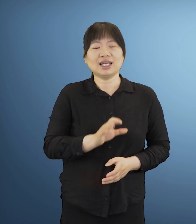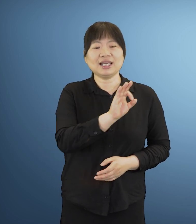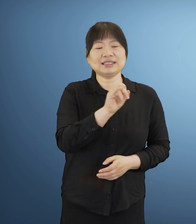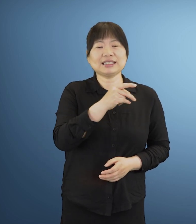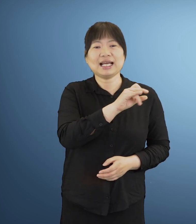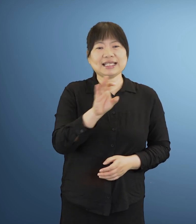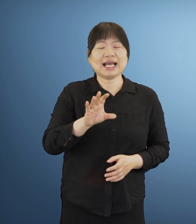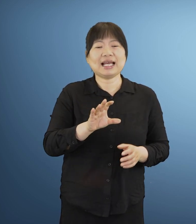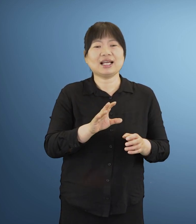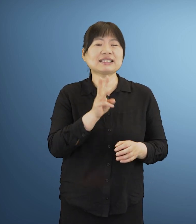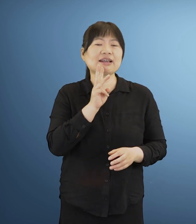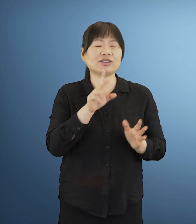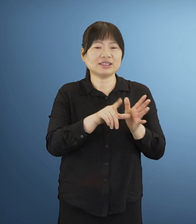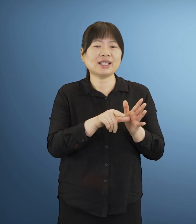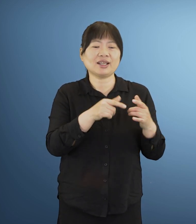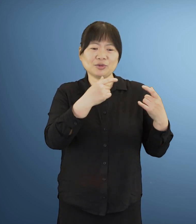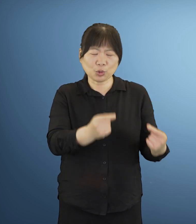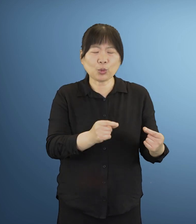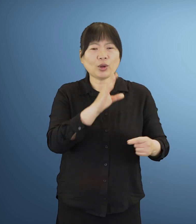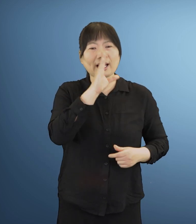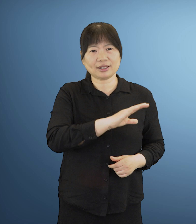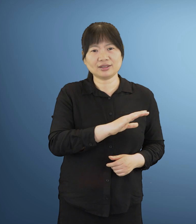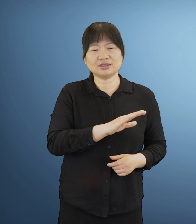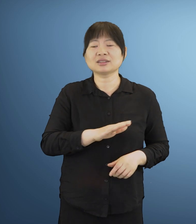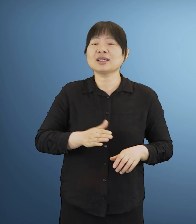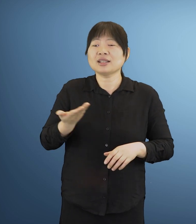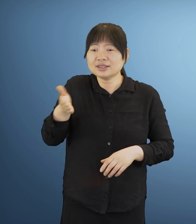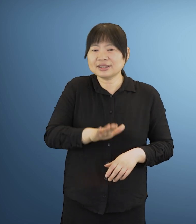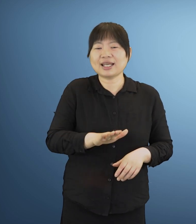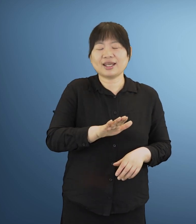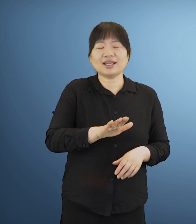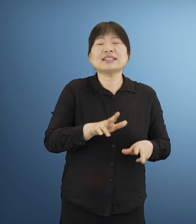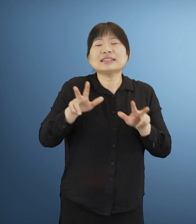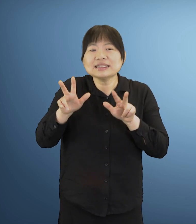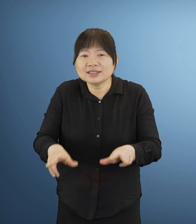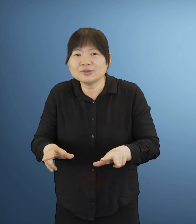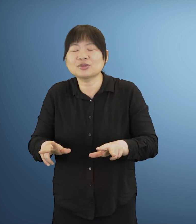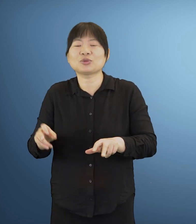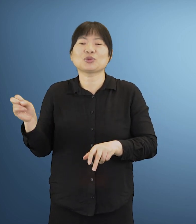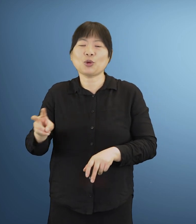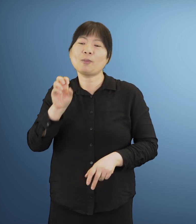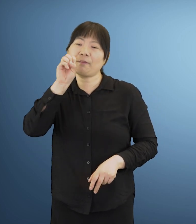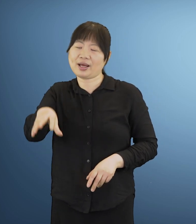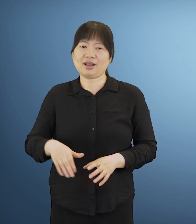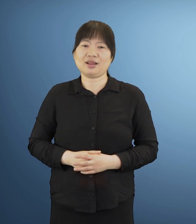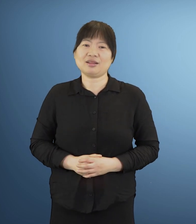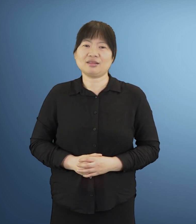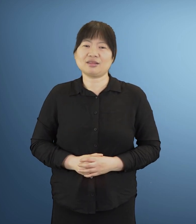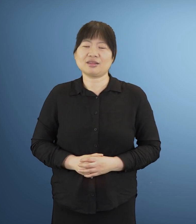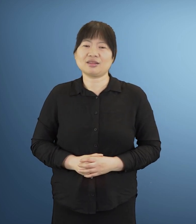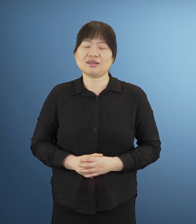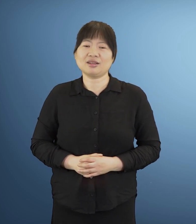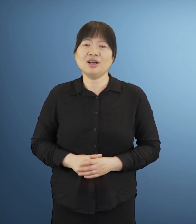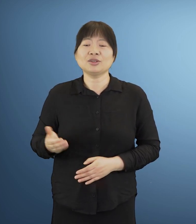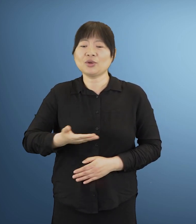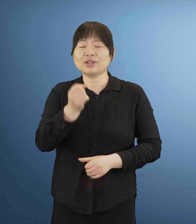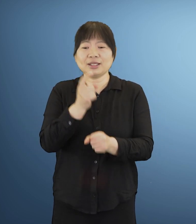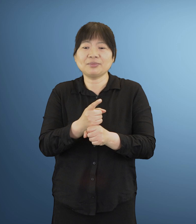너희가 봄으로 들음으로 복이 있다. 너희가 그 은혜 속에 들어와